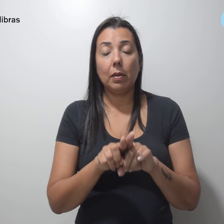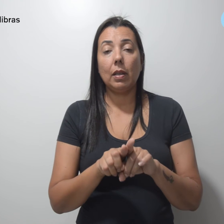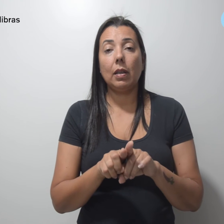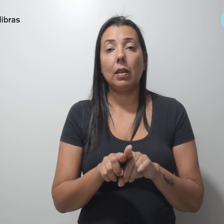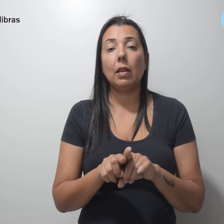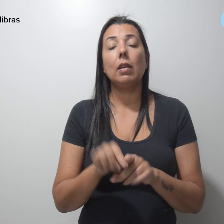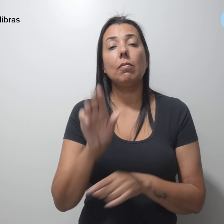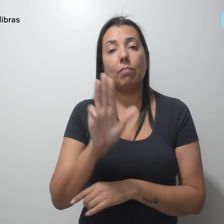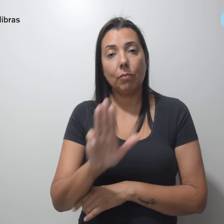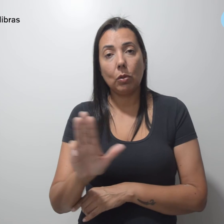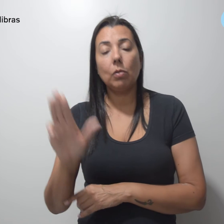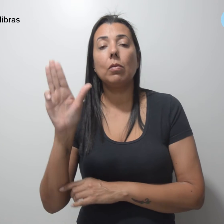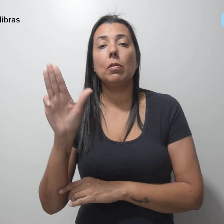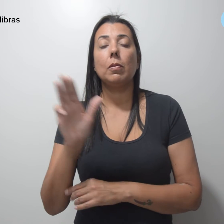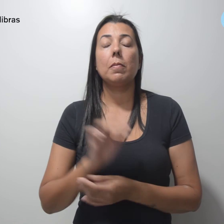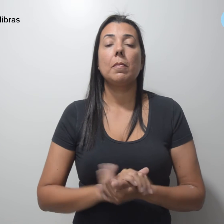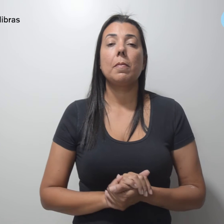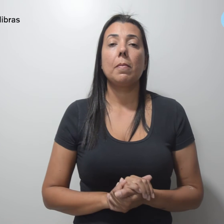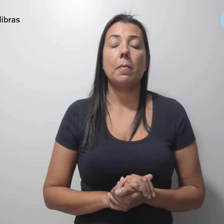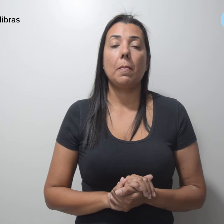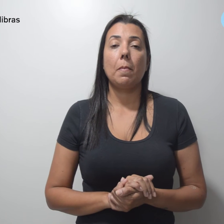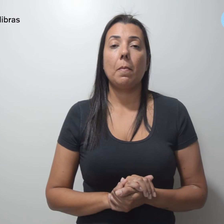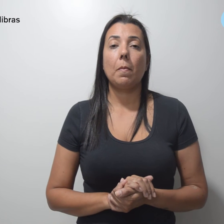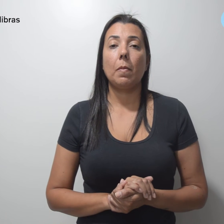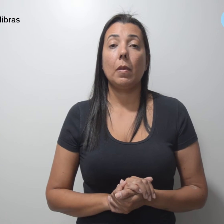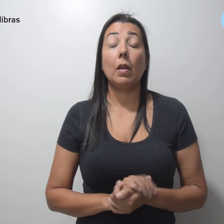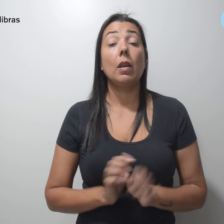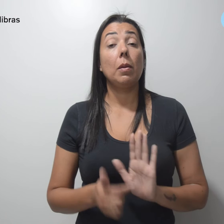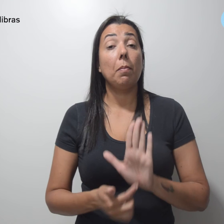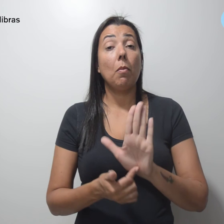Luiz Inácio Lula da Silva, o que demonstra uma